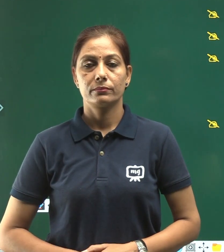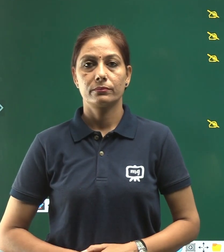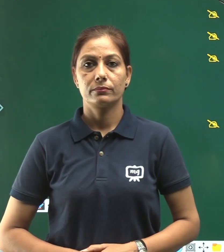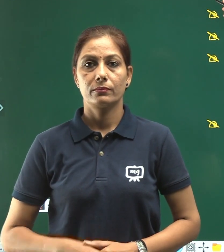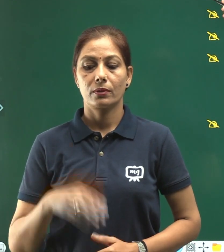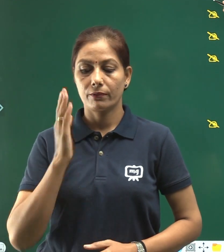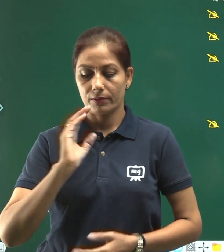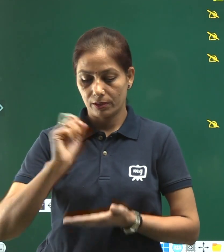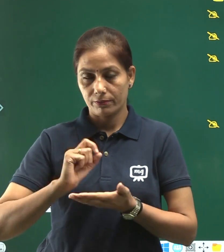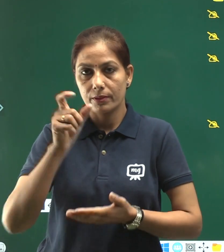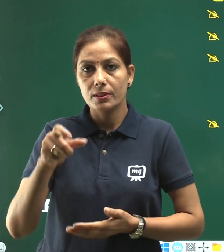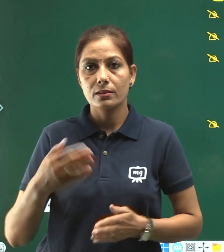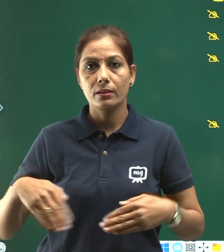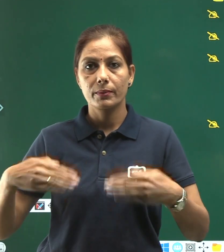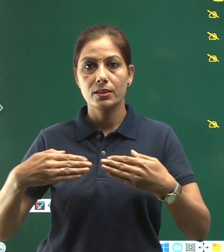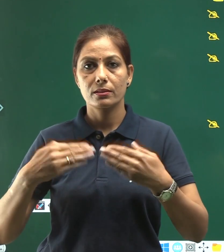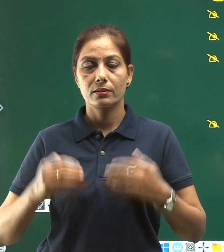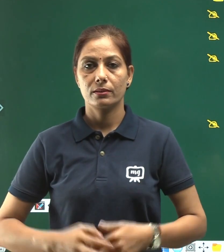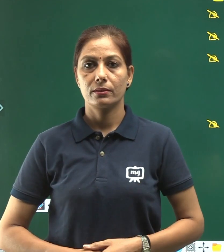कवि परिचय।